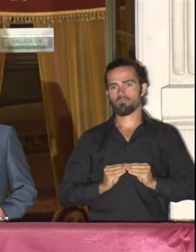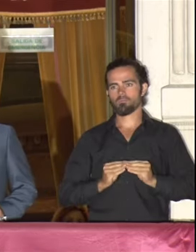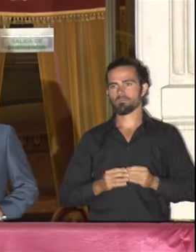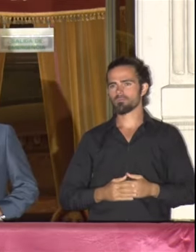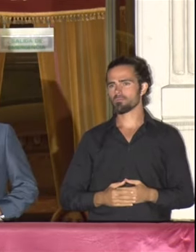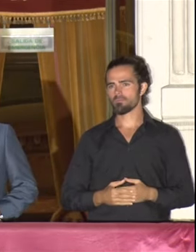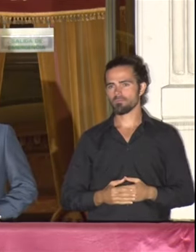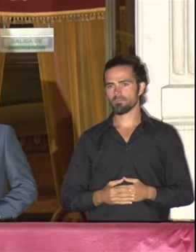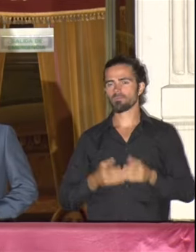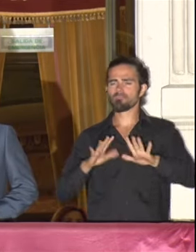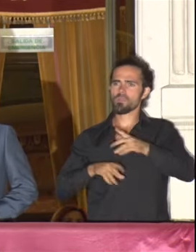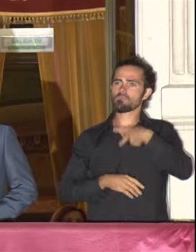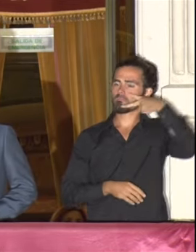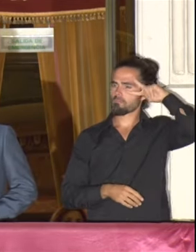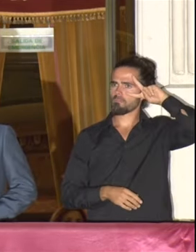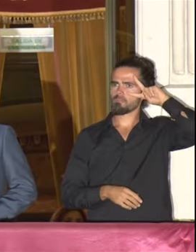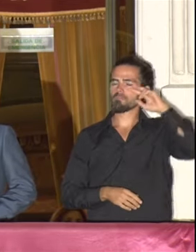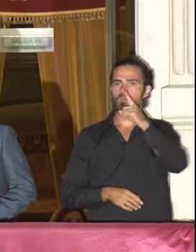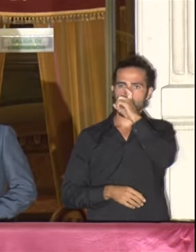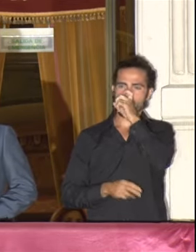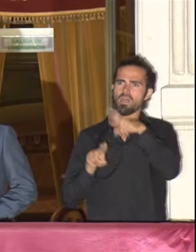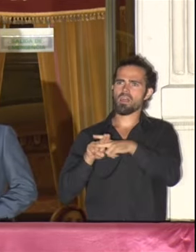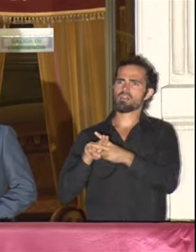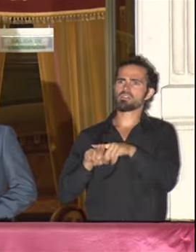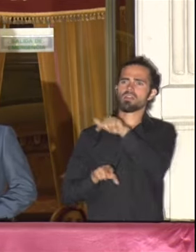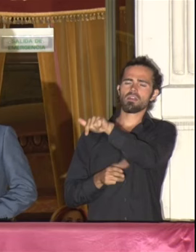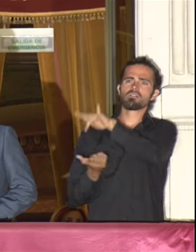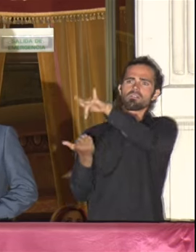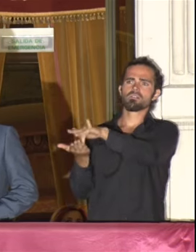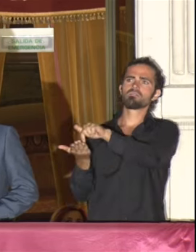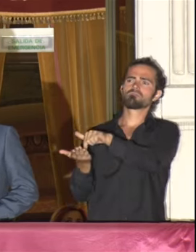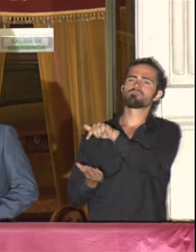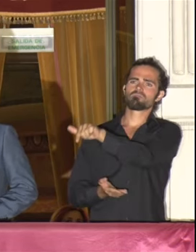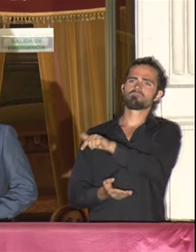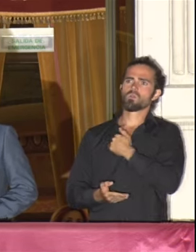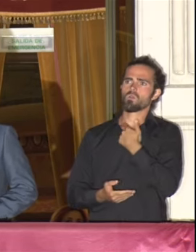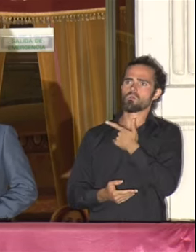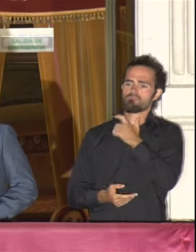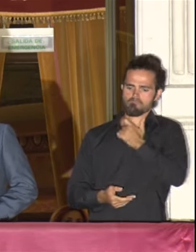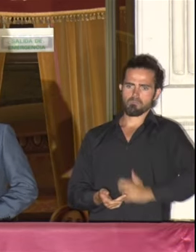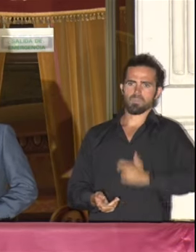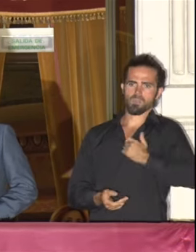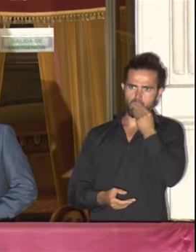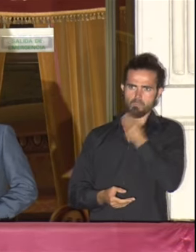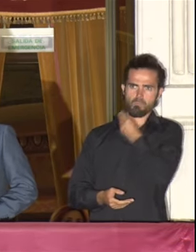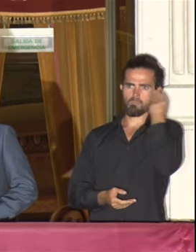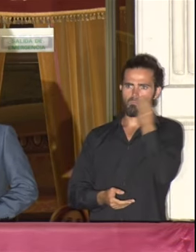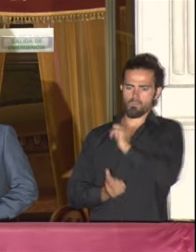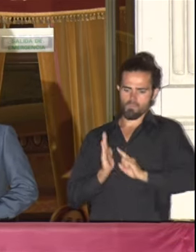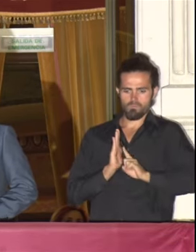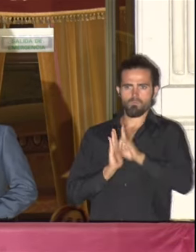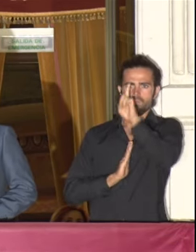Pero la experiencia, la verdad es que me hizo mejor persona, me hizo aprender lo que es el